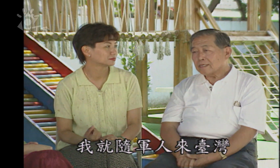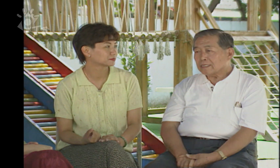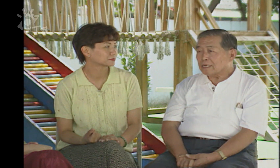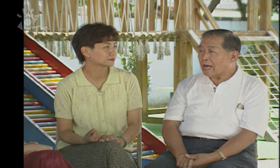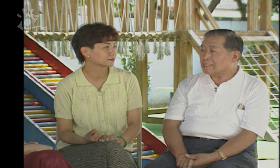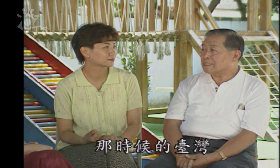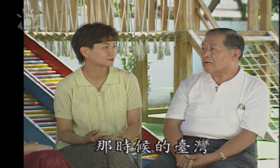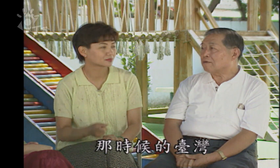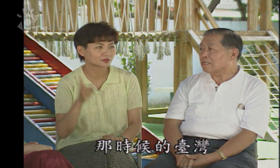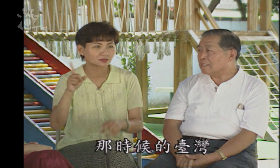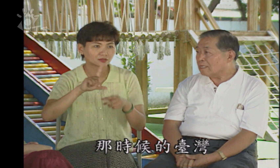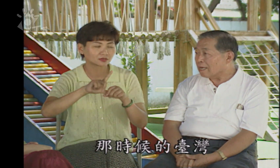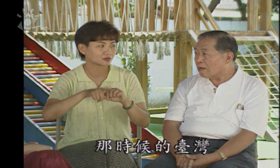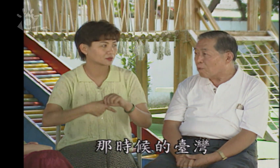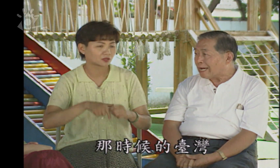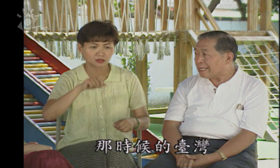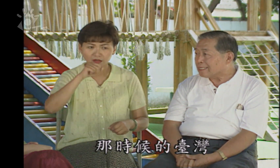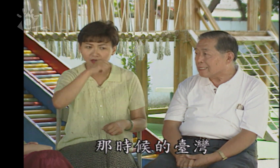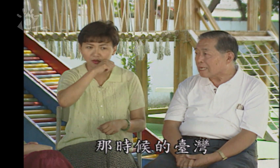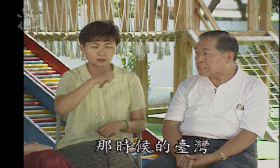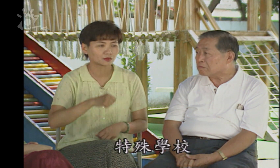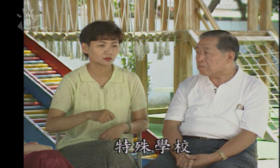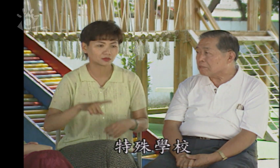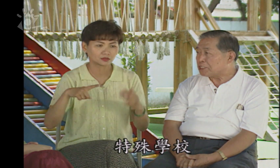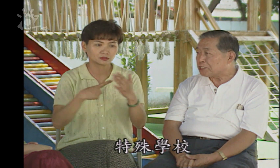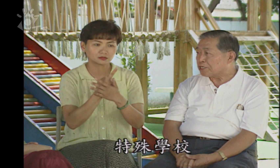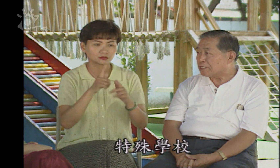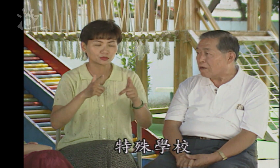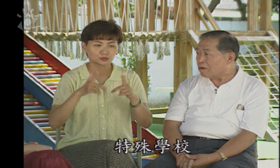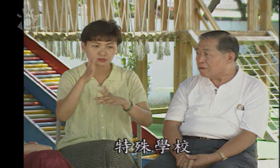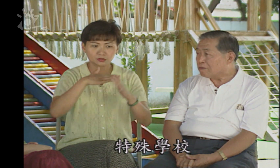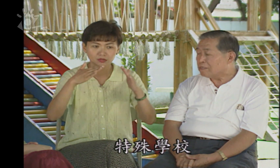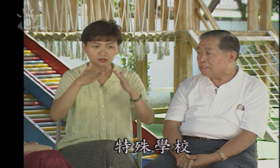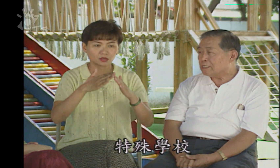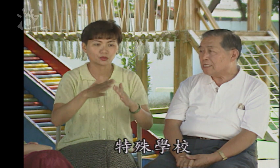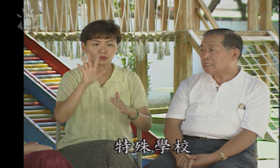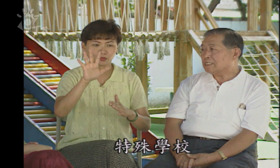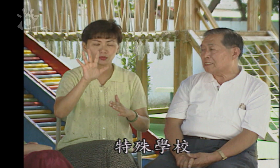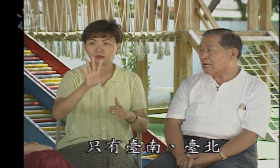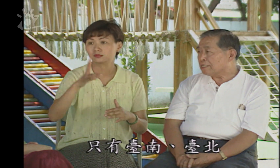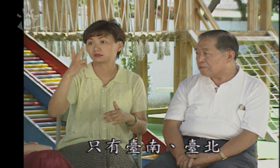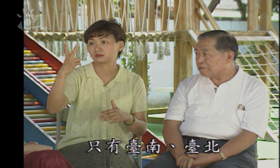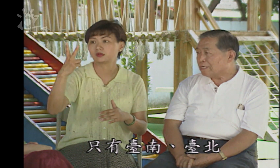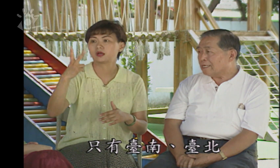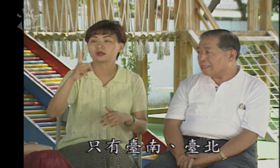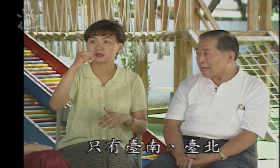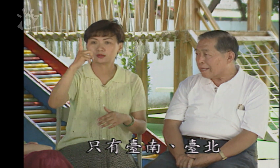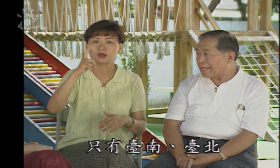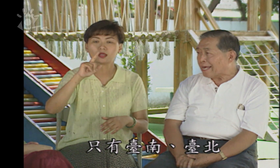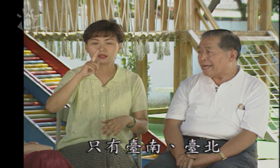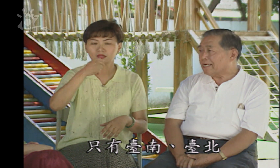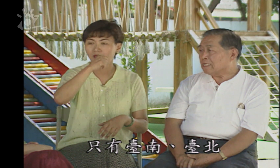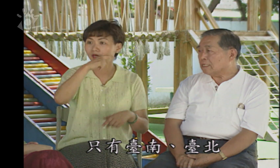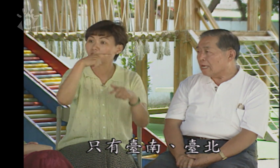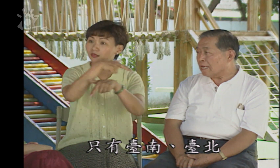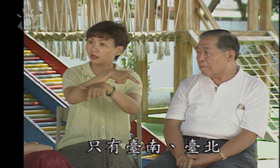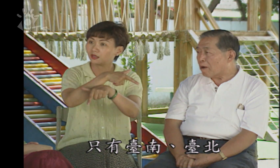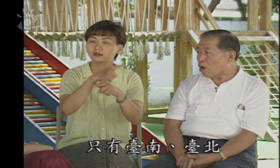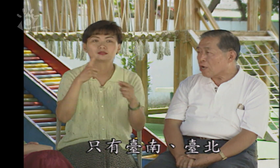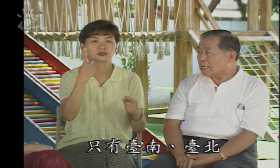那时候的台湾特殊学校只有台南、台北